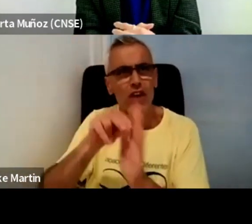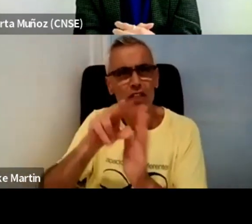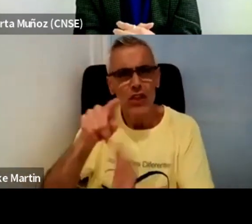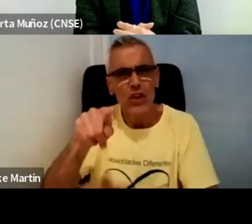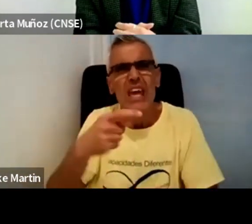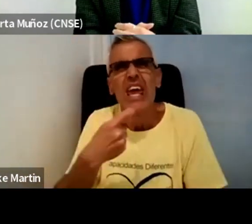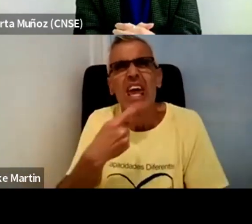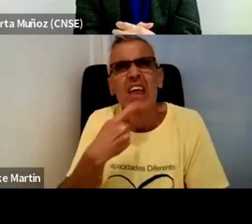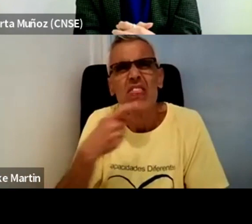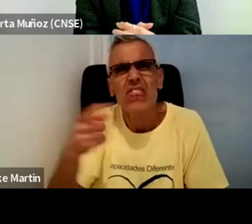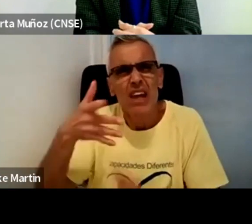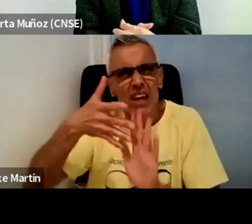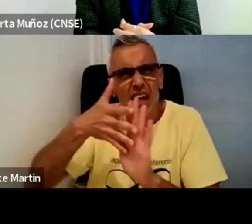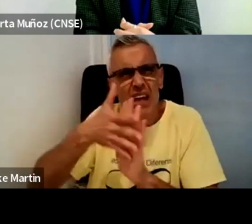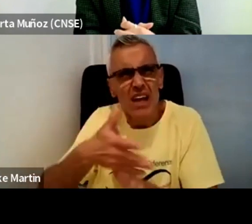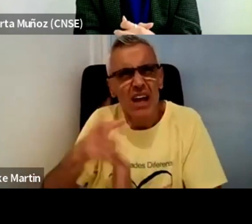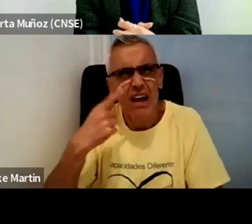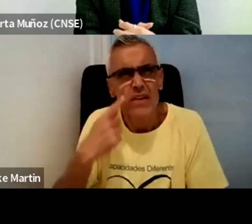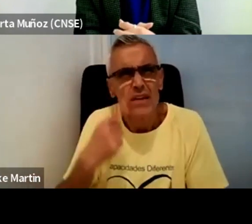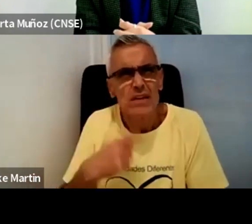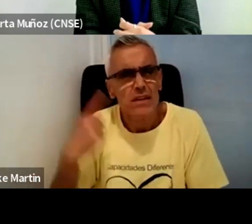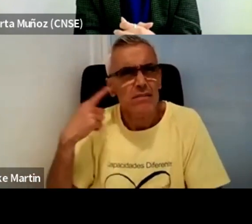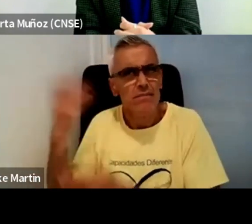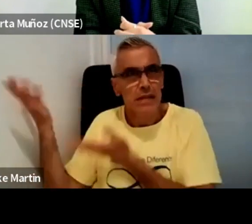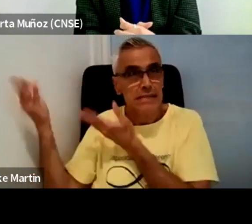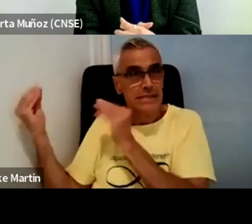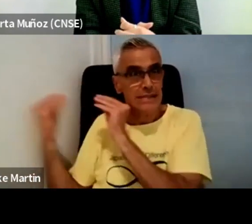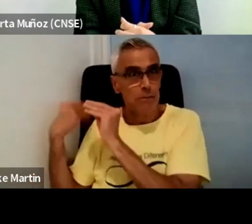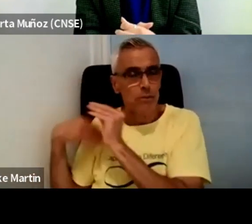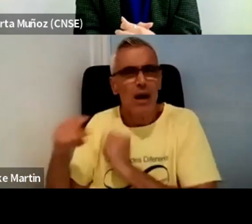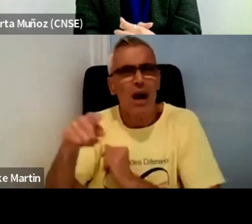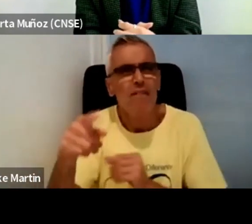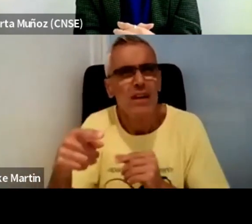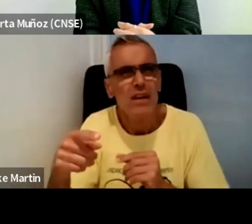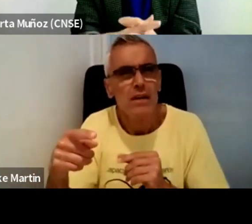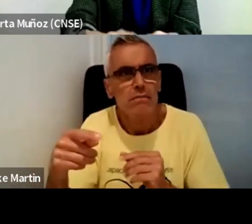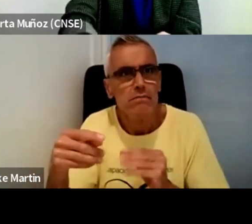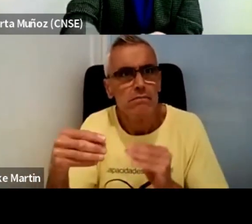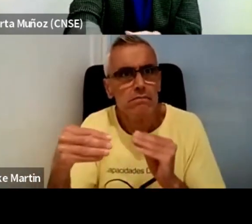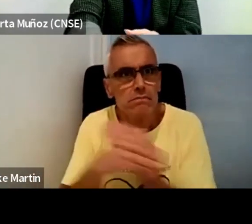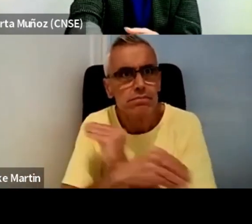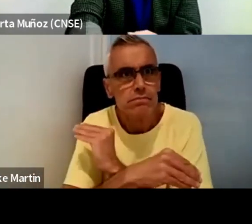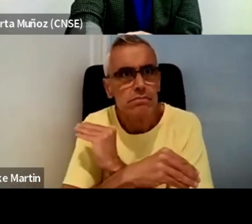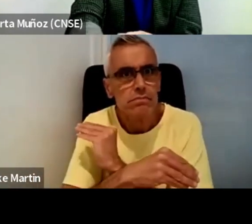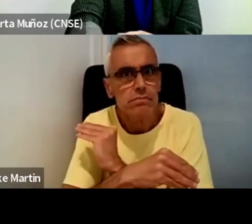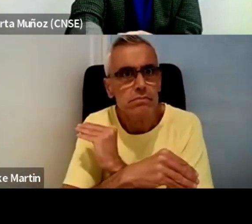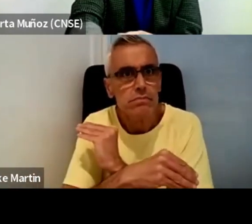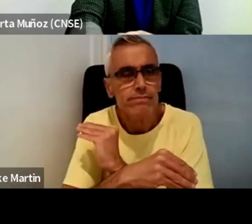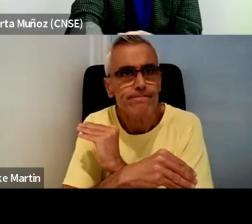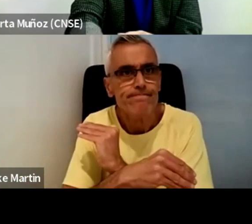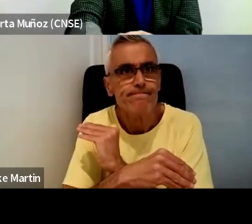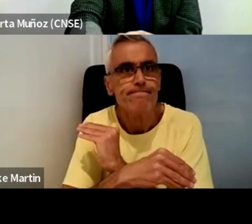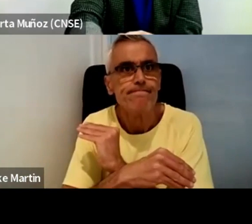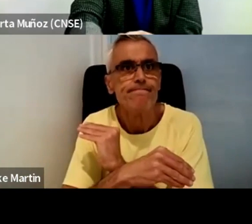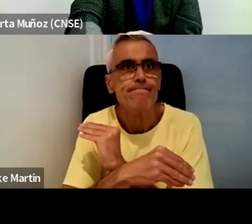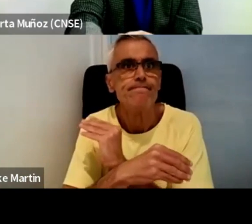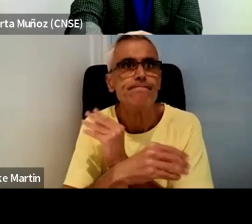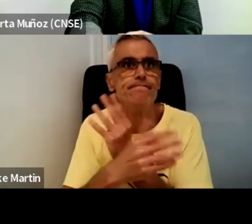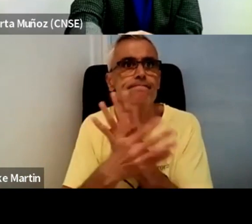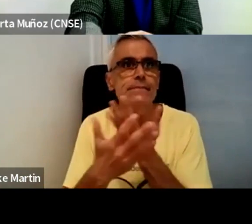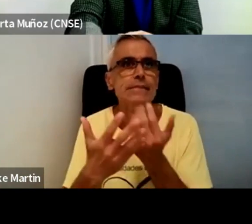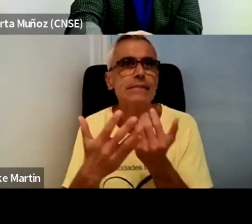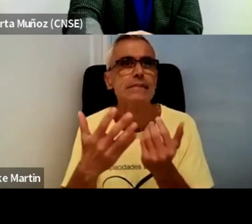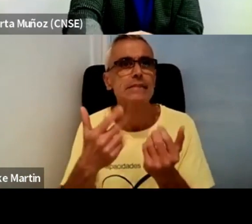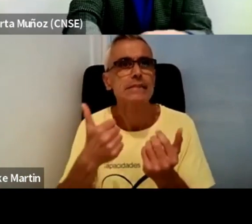hubiese otros 2 profesionales que analizasen y evaluasen el trabajo de esas intérpretes o de esas mediadoras para ver